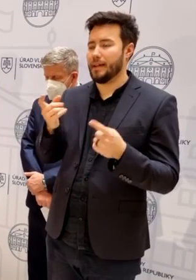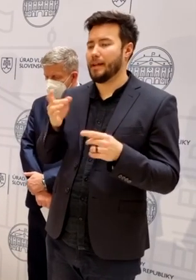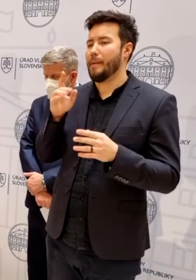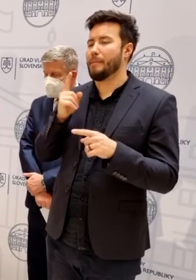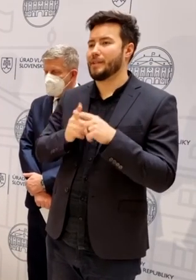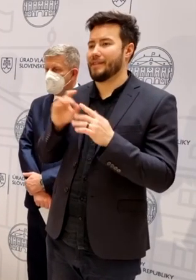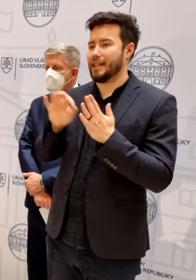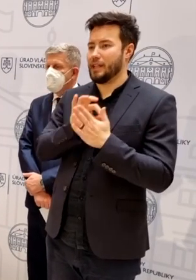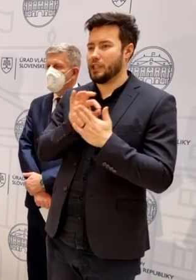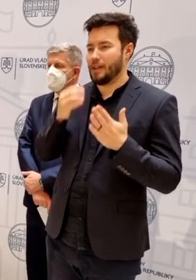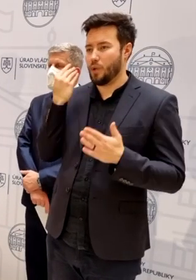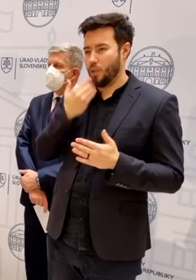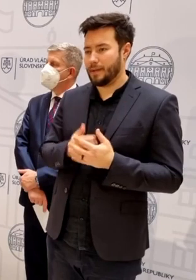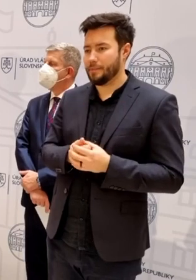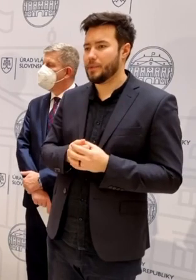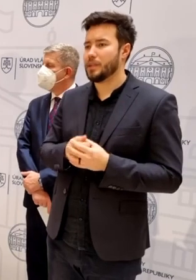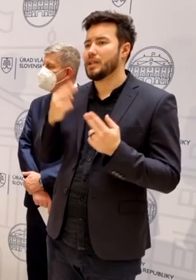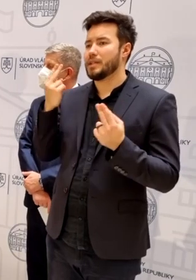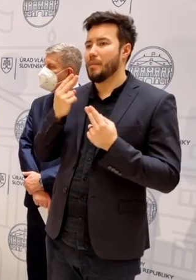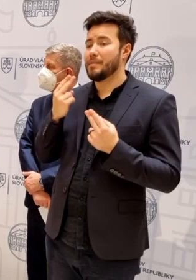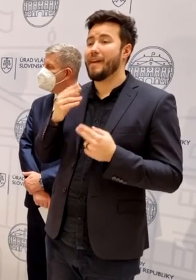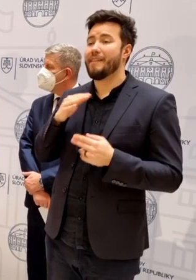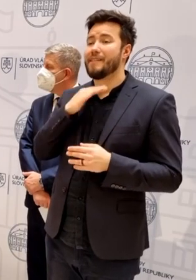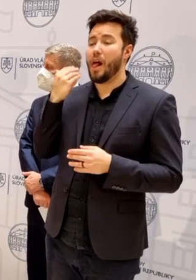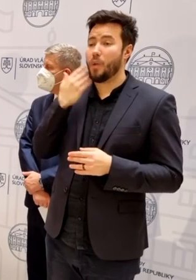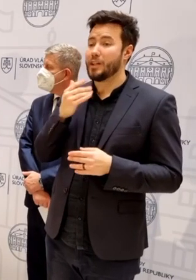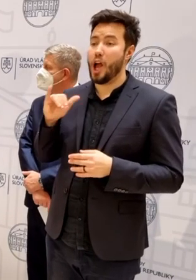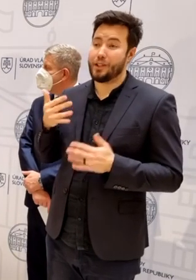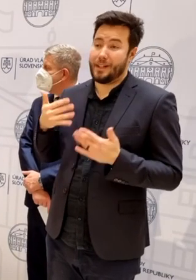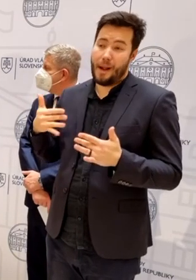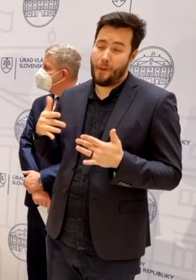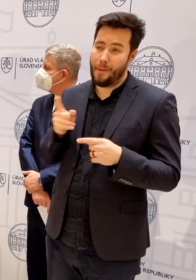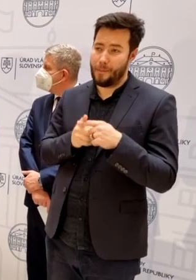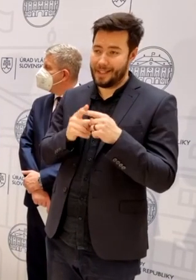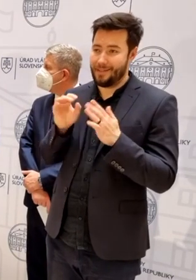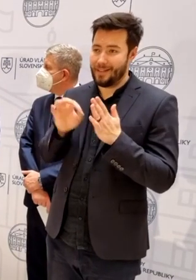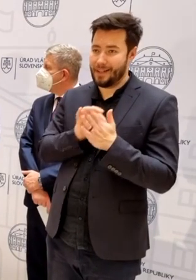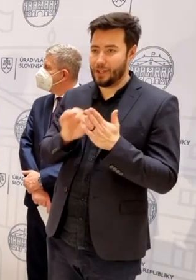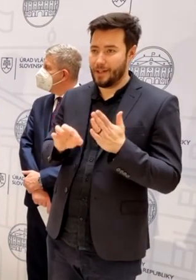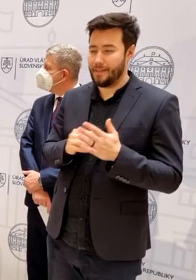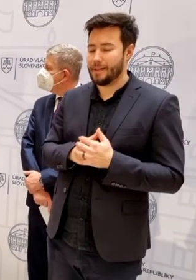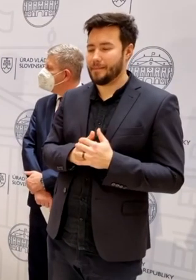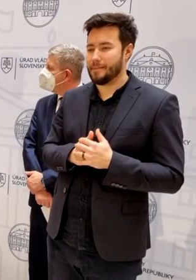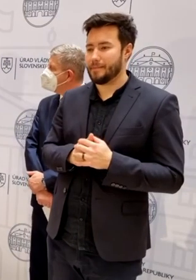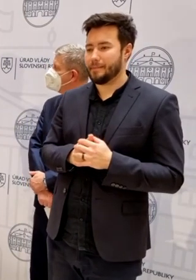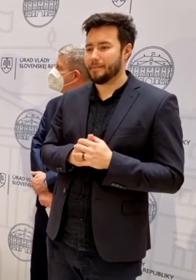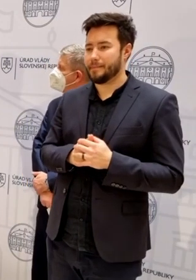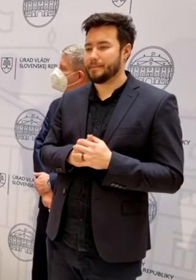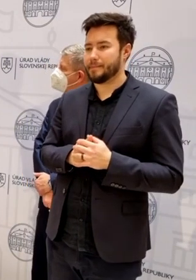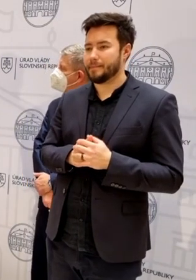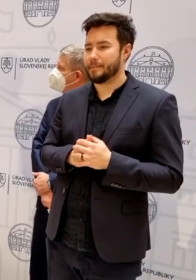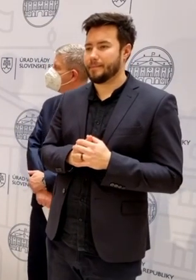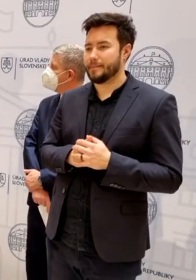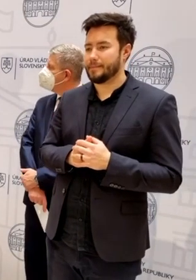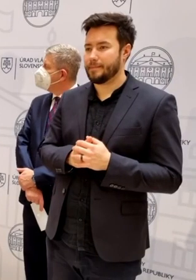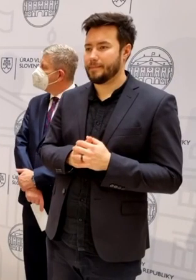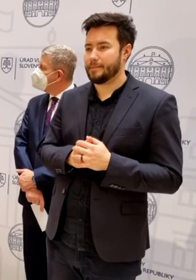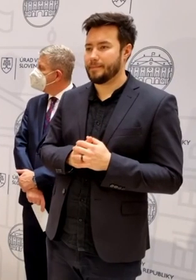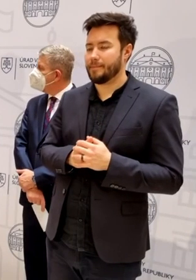ľudí a samozrejme ešte množstvo ľudí, ktorí ani neboli pozitívne testovaní. Ale vidíme, že na